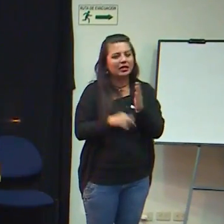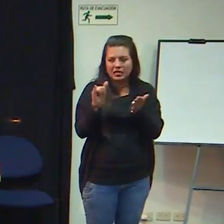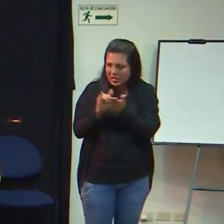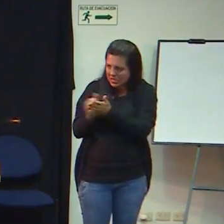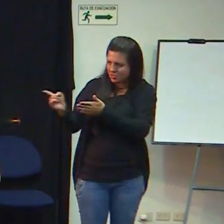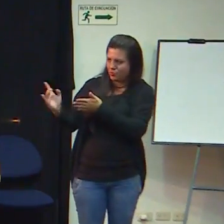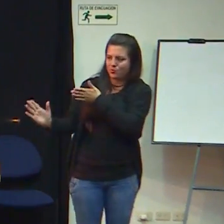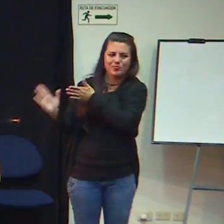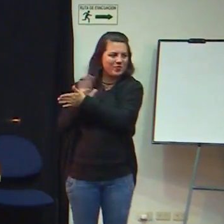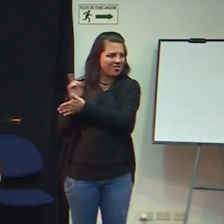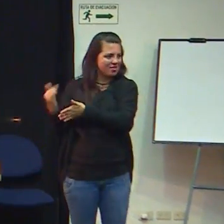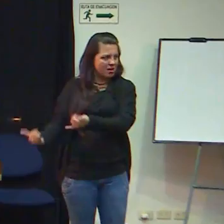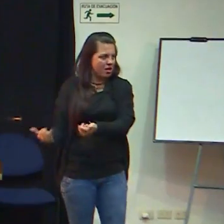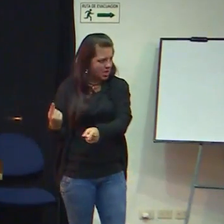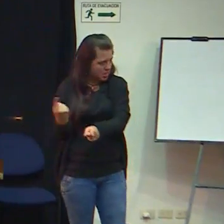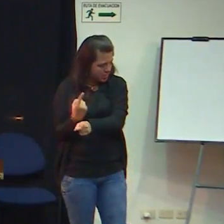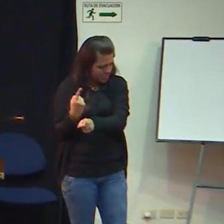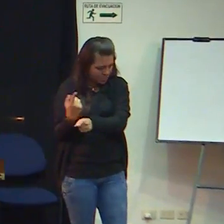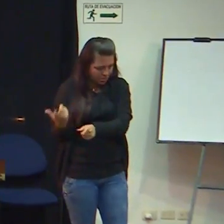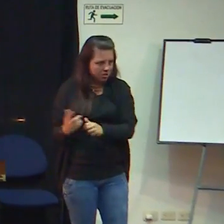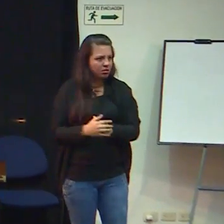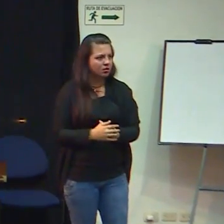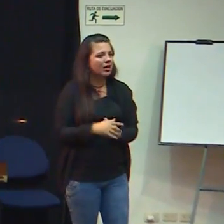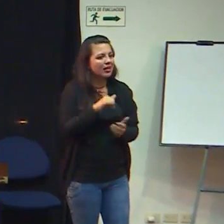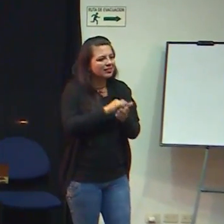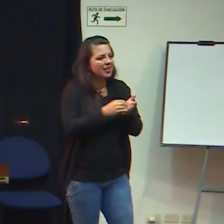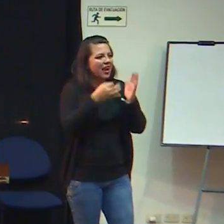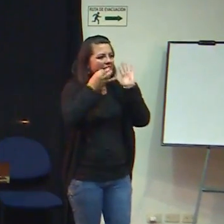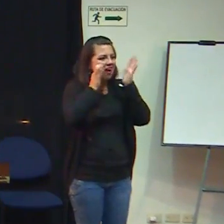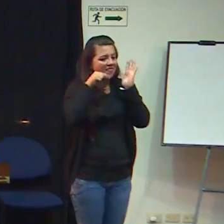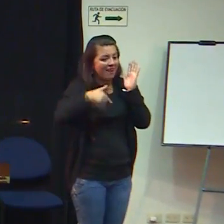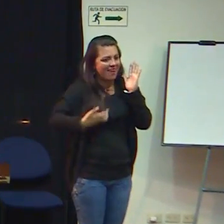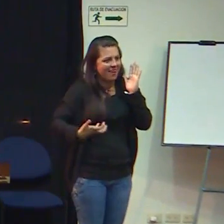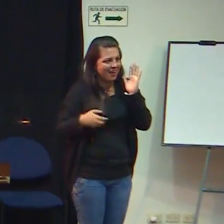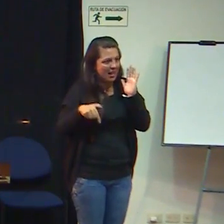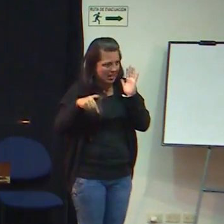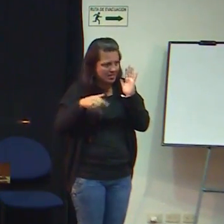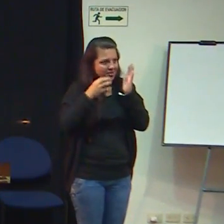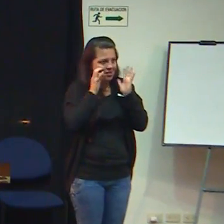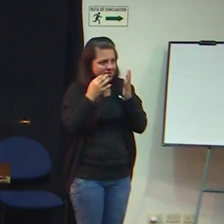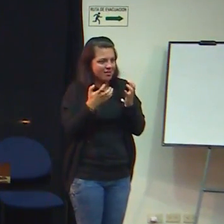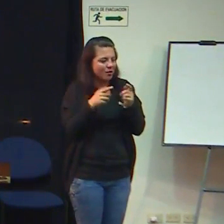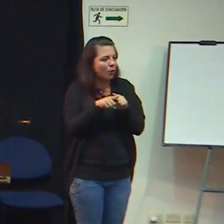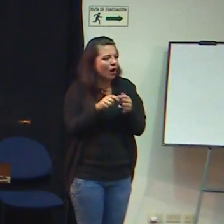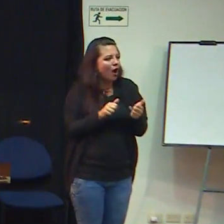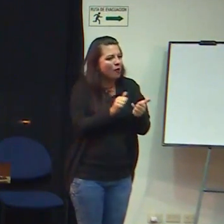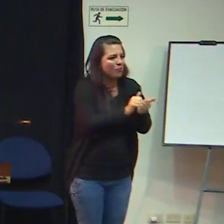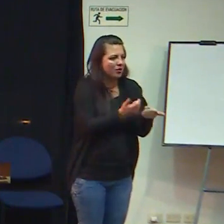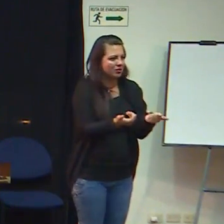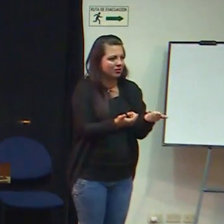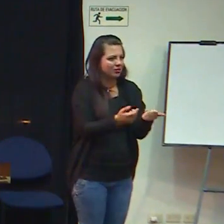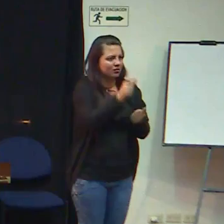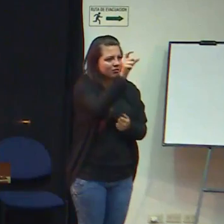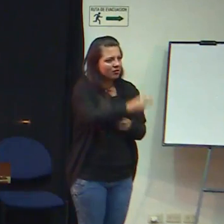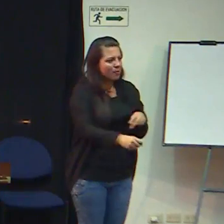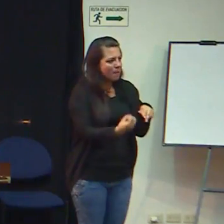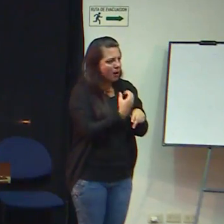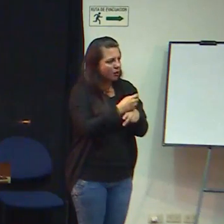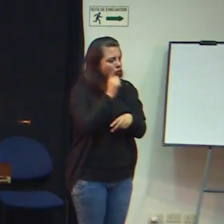esa es una apuesta que desde el Café Enseñas estamos tratando de acompañar. De que el maestro